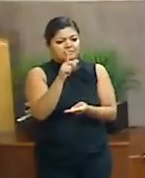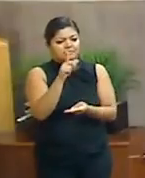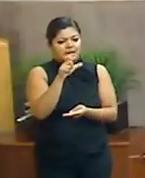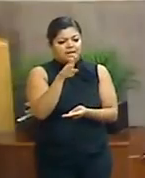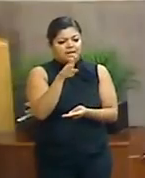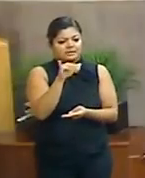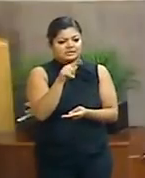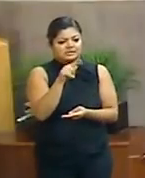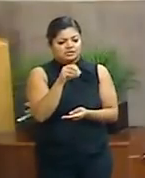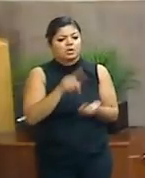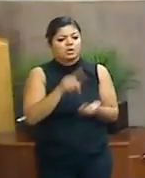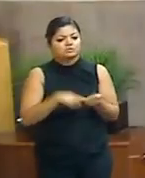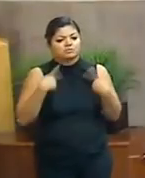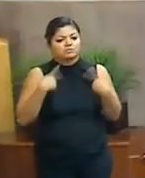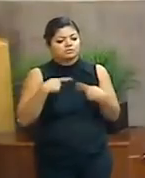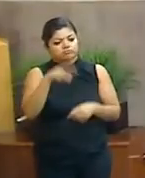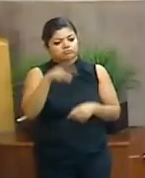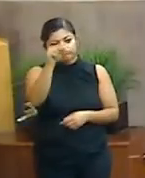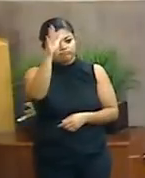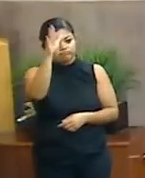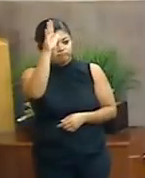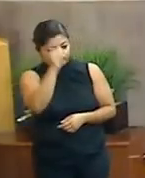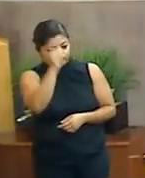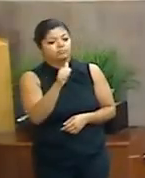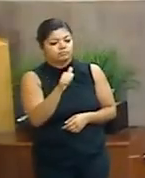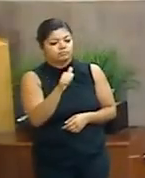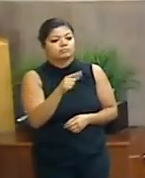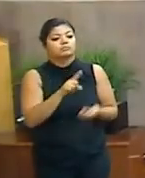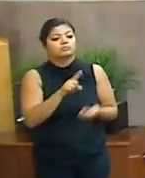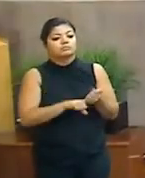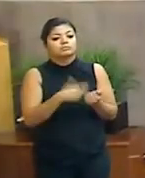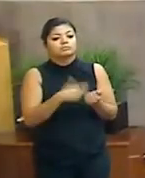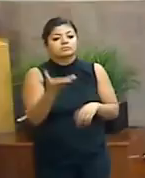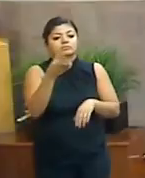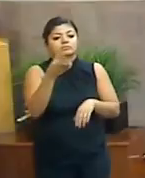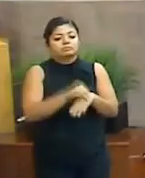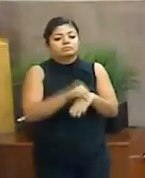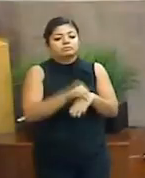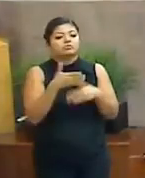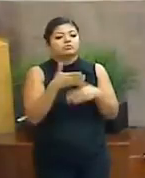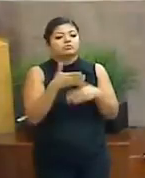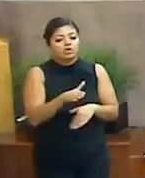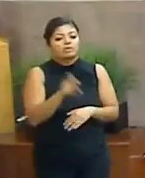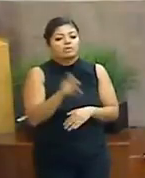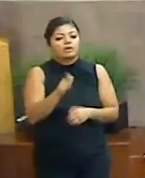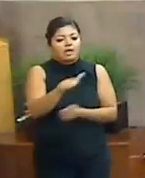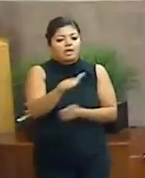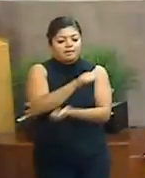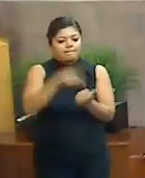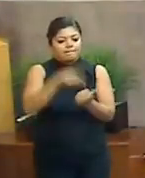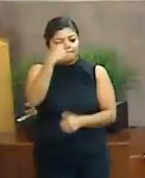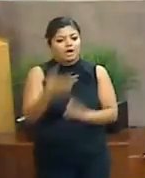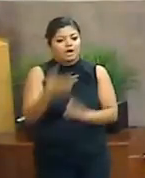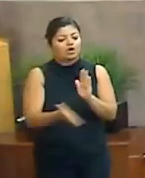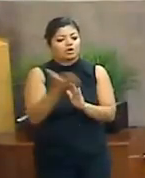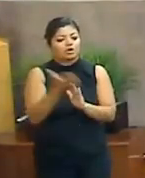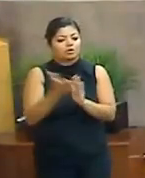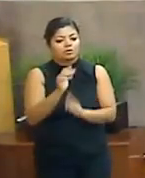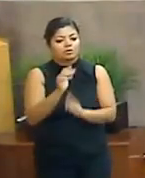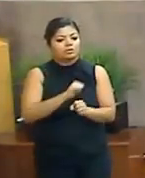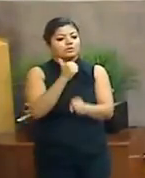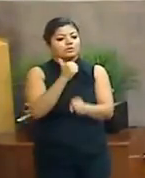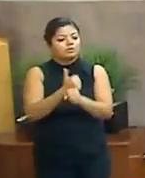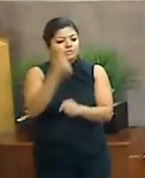por un grupo de ciudadanos respecto a la autorización en materia de impacto ambiental para la construcción y operación de una planta